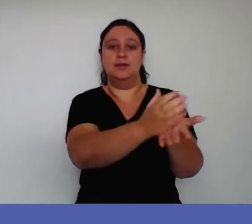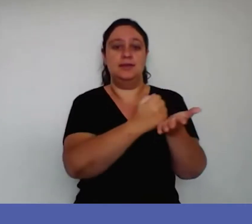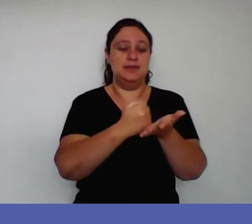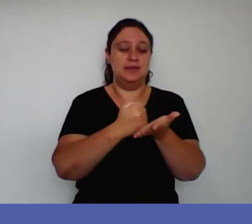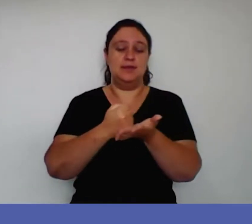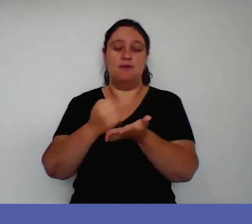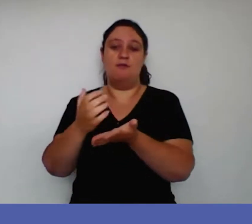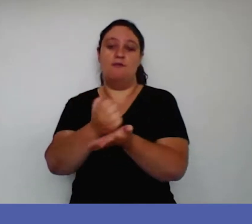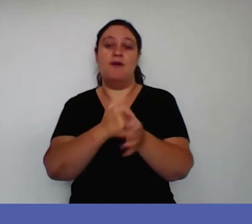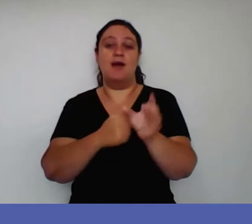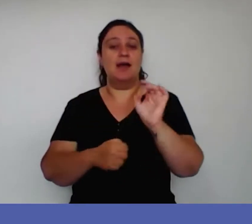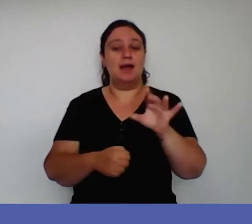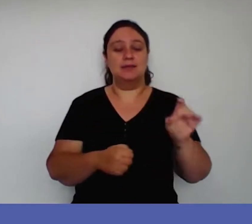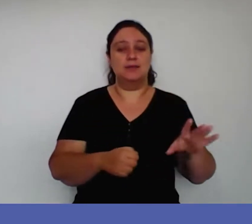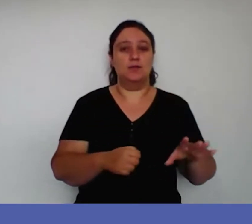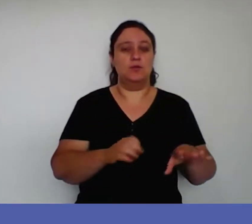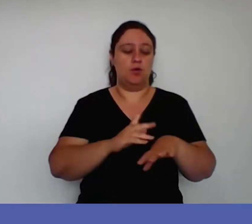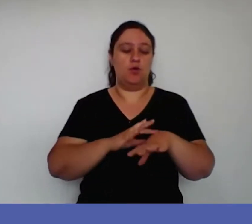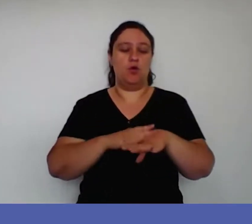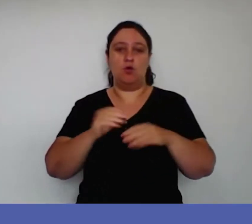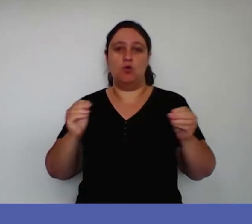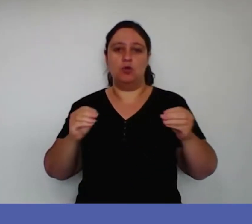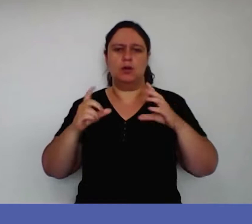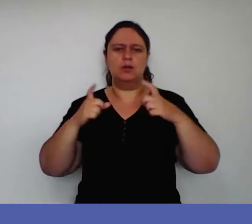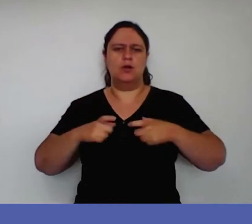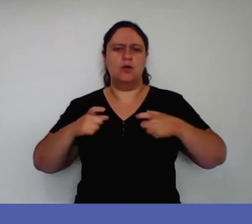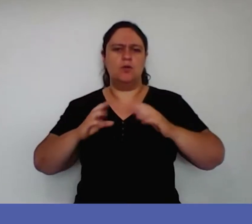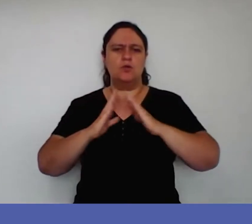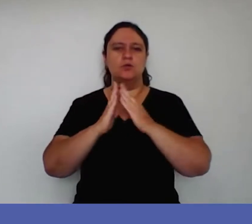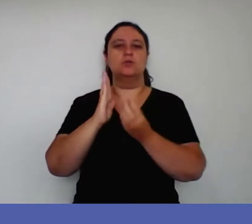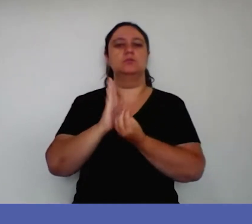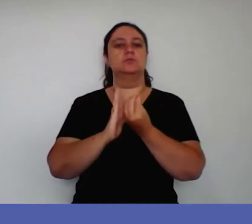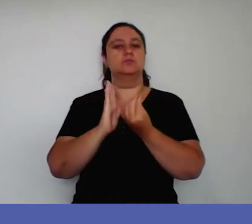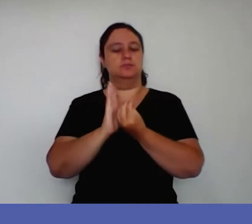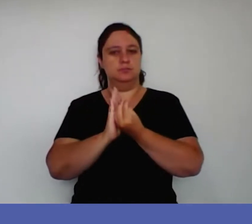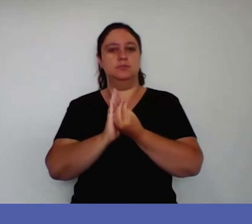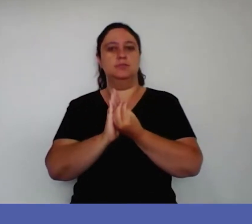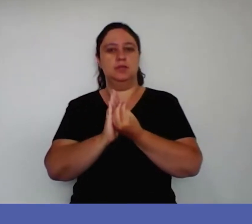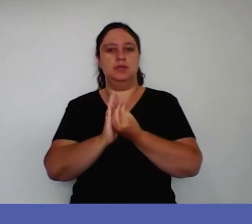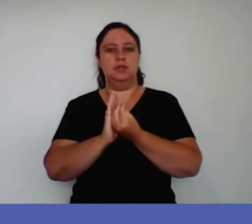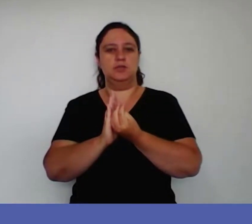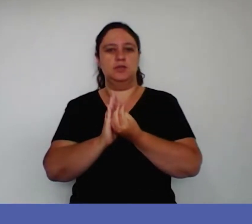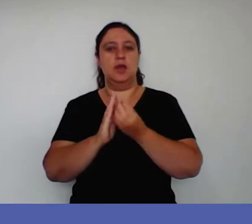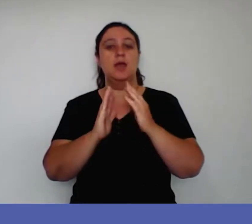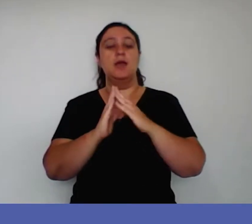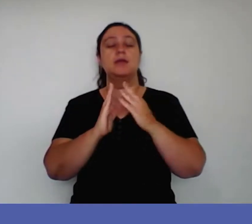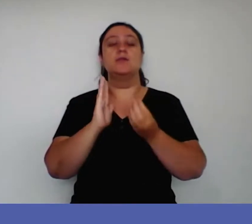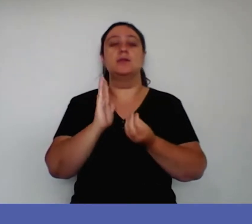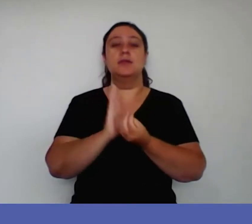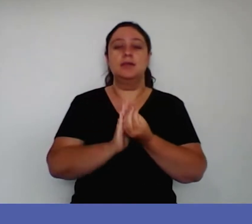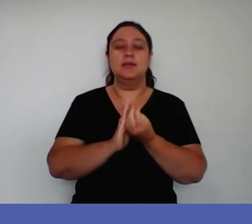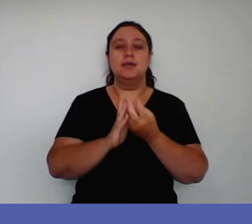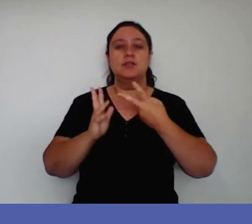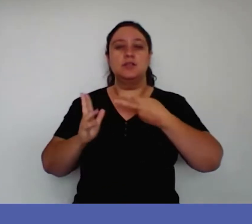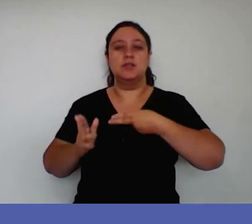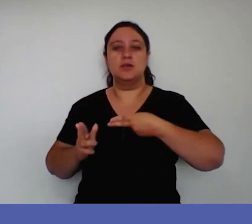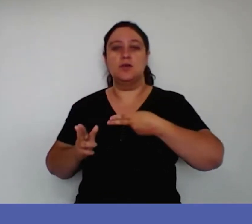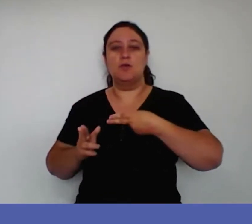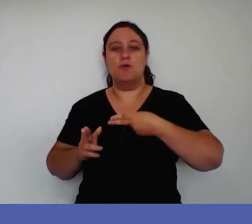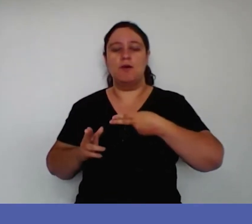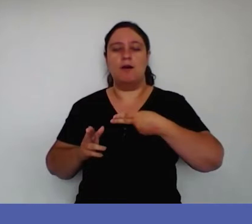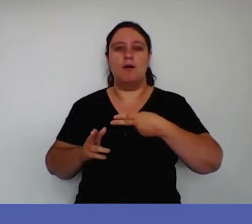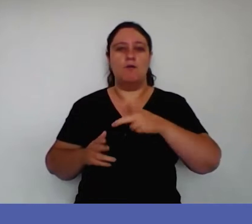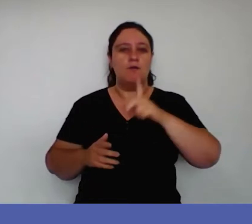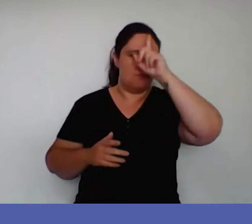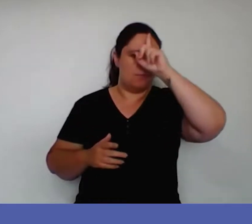na igreja. A igreja é aquela hospedaria que cura as pessoas, e não só